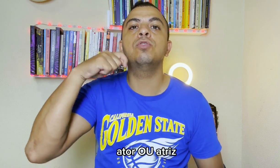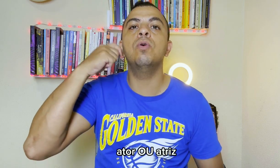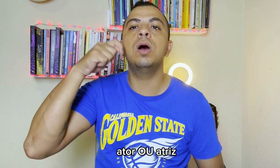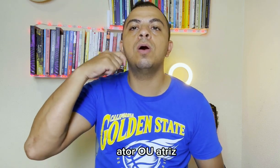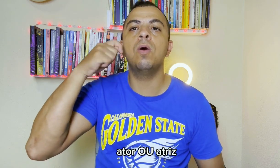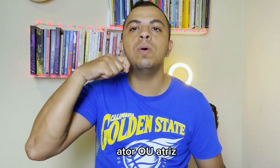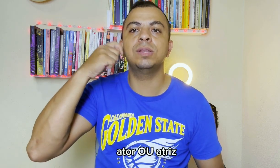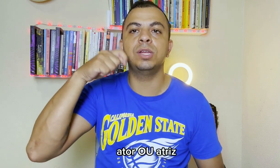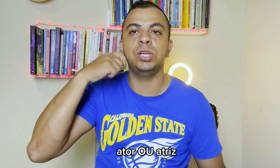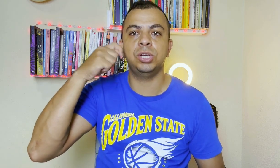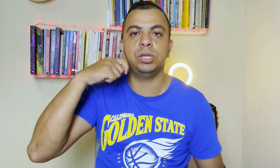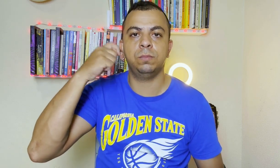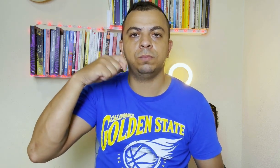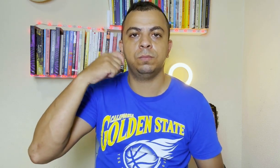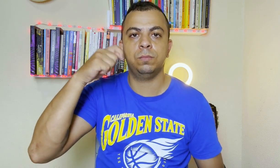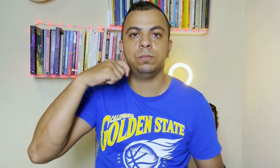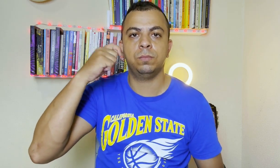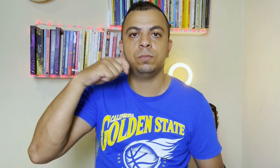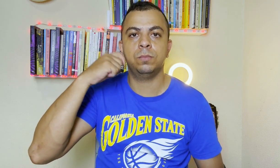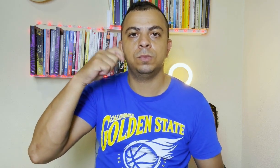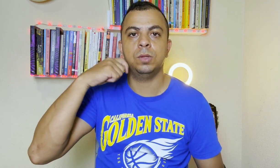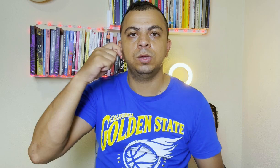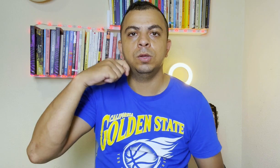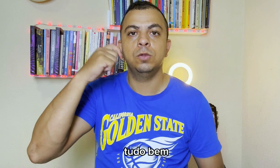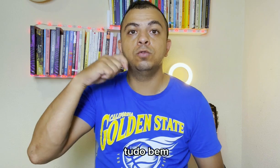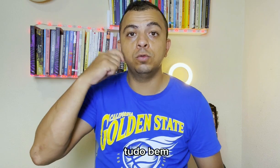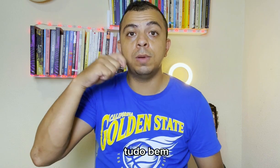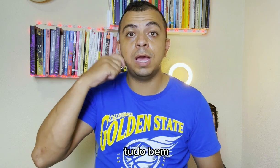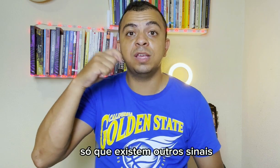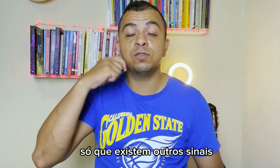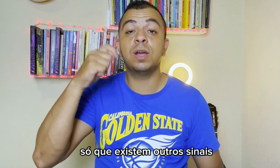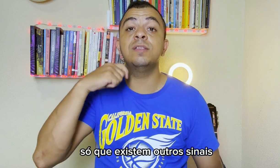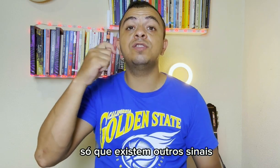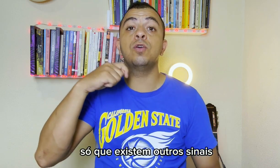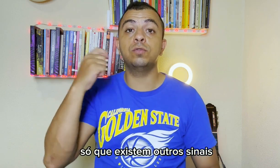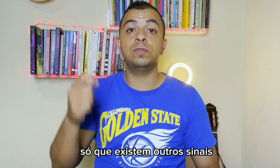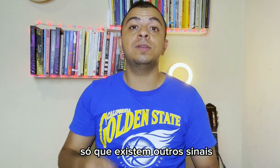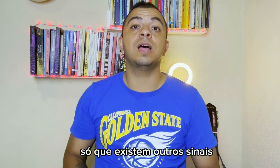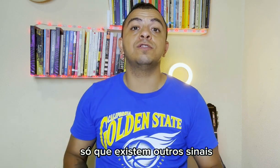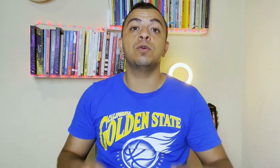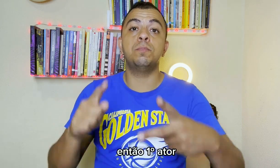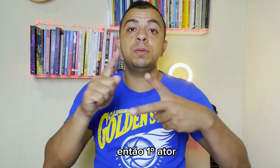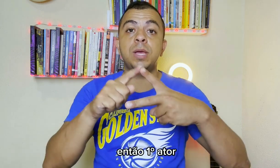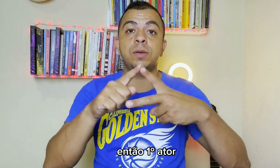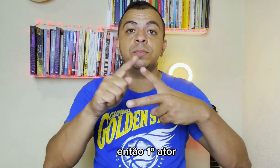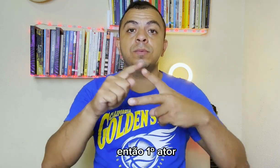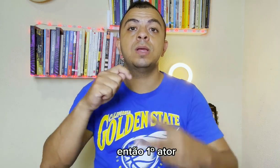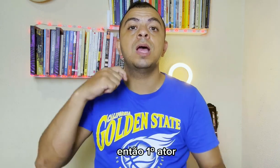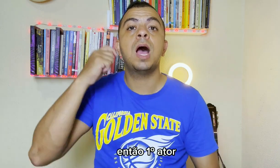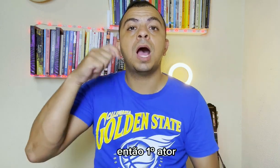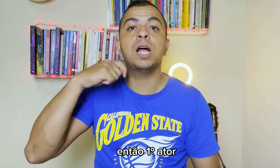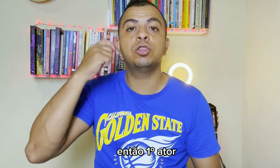Ator ou atriz. Tudo bem, só que existem outros sinais. Então, primeiro,